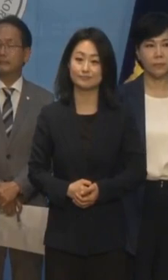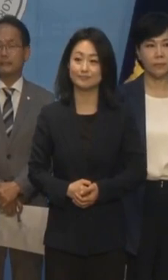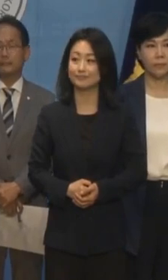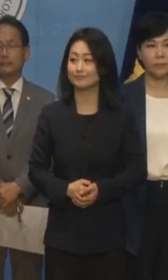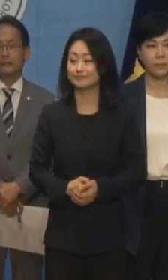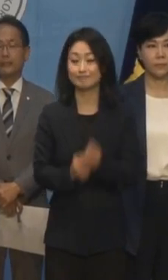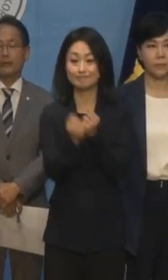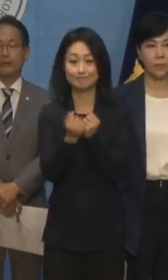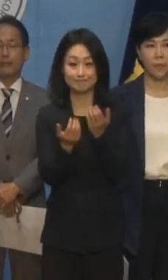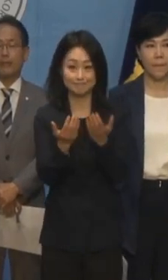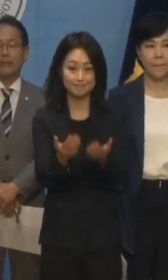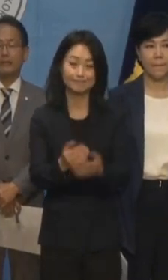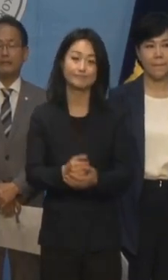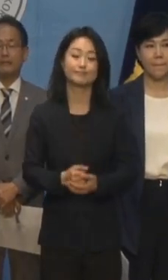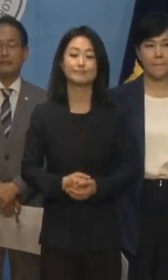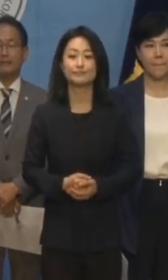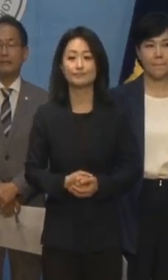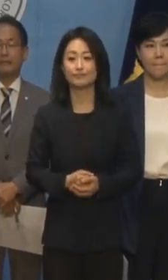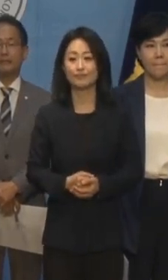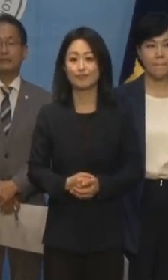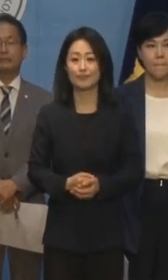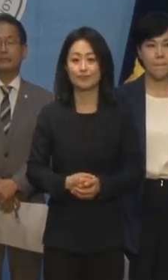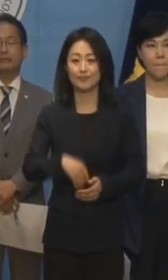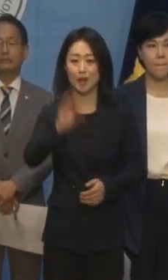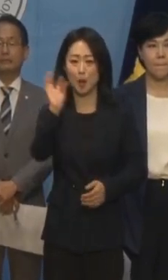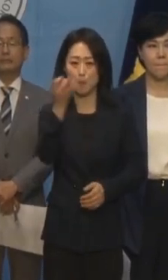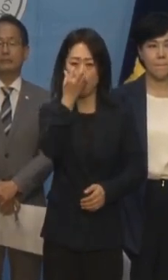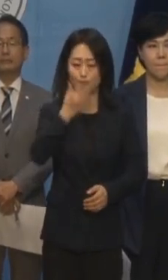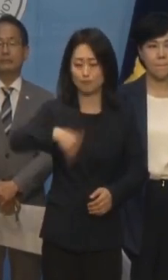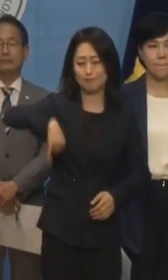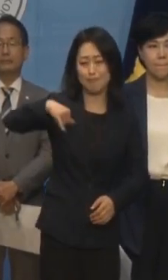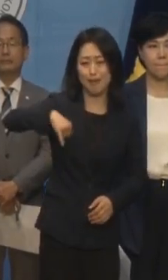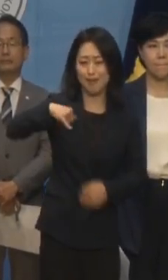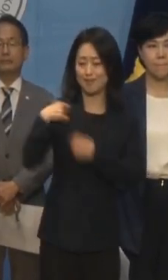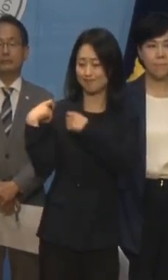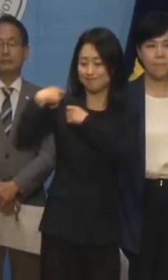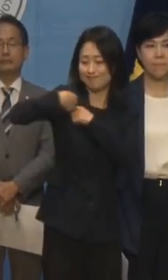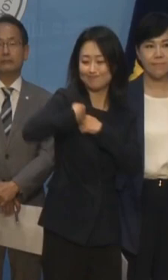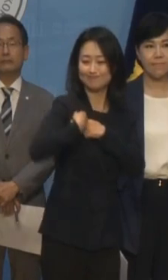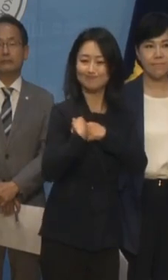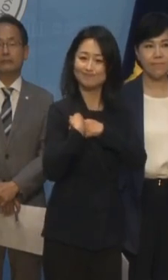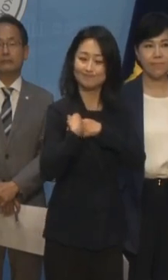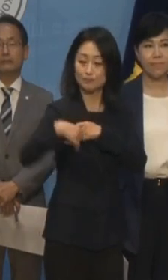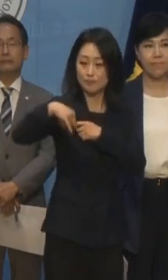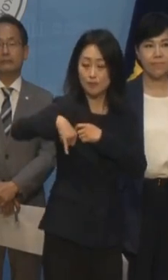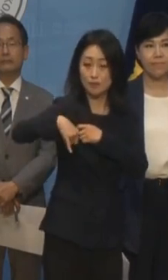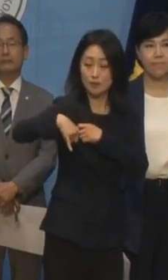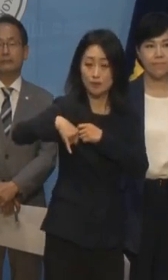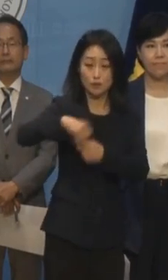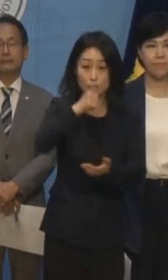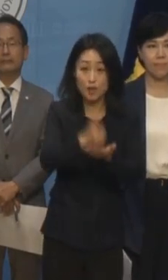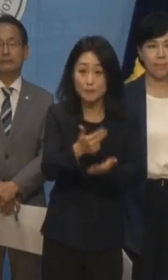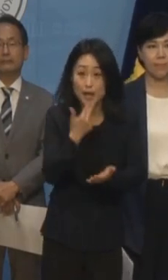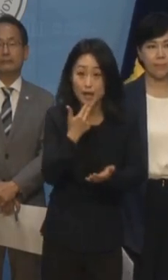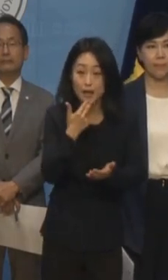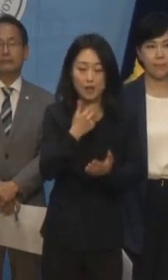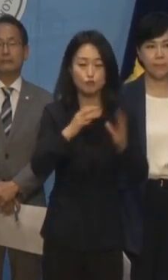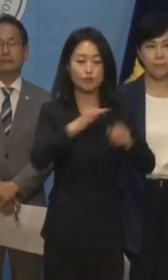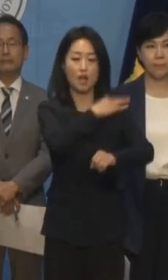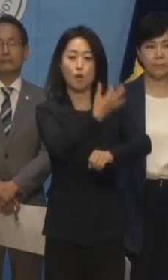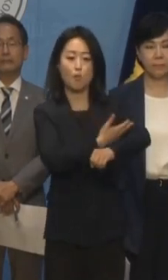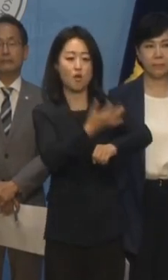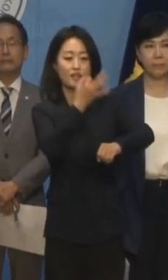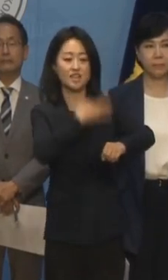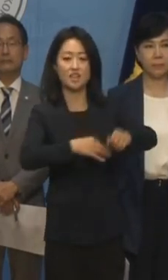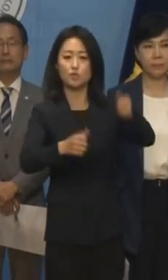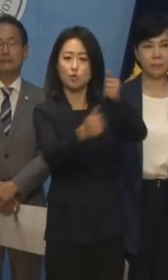기자회견 시작하겠습니다. 명품백 수수가 문제없다는 권익위를 강력 규탄한다. 전